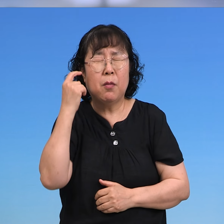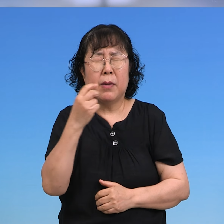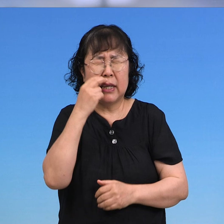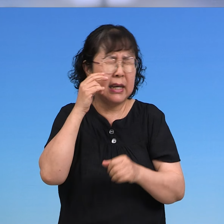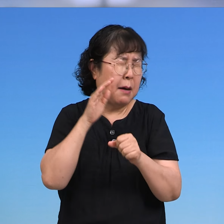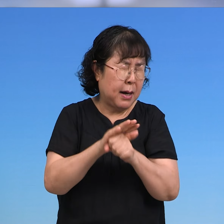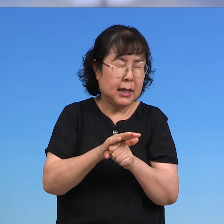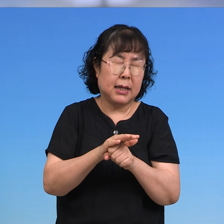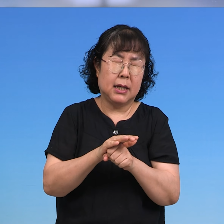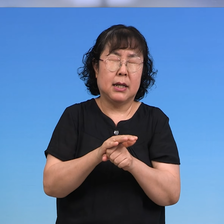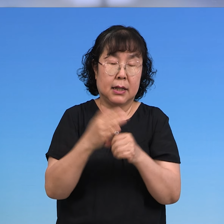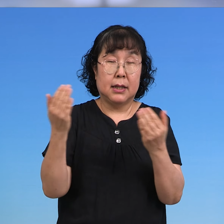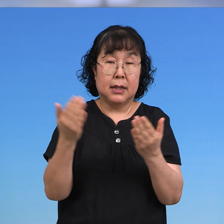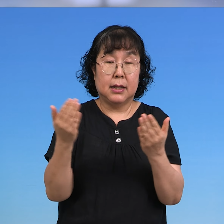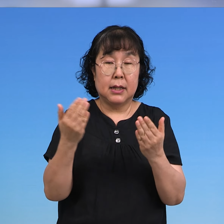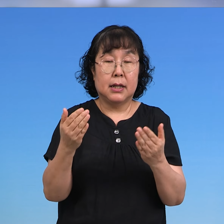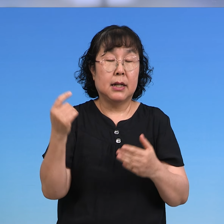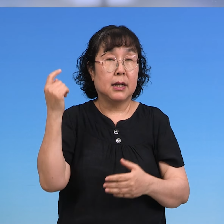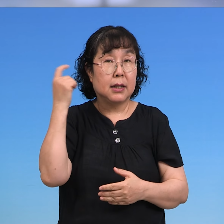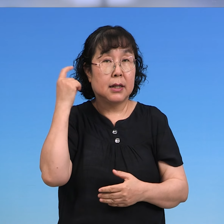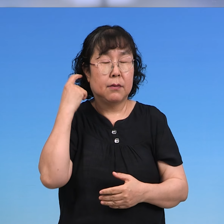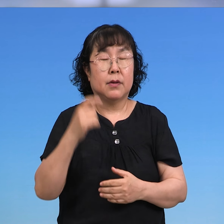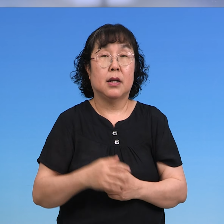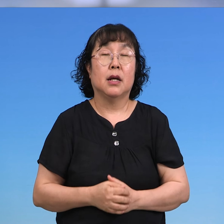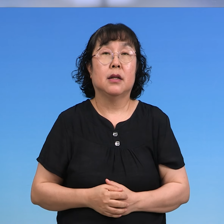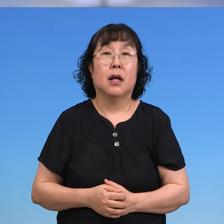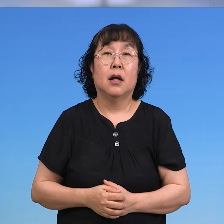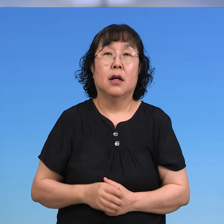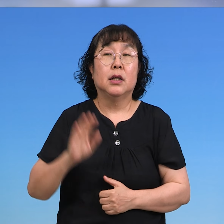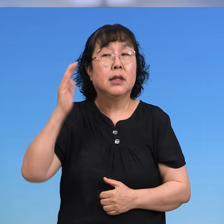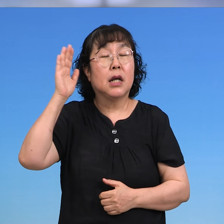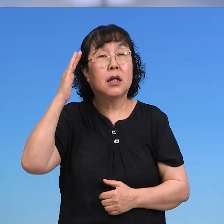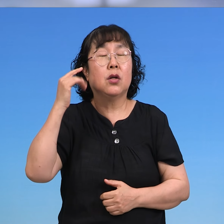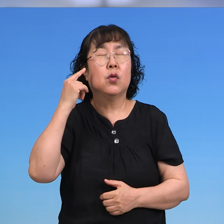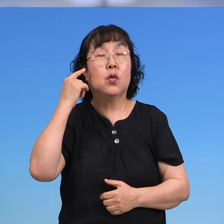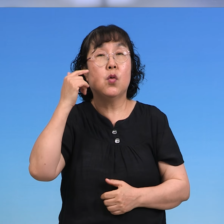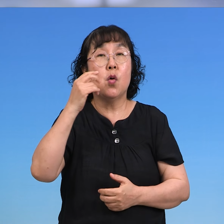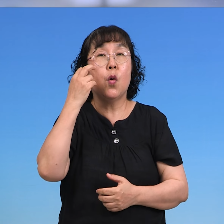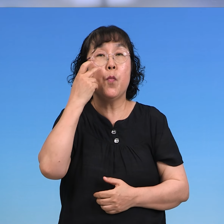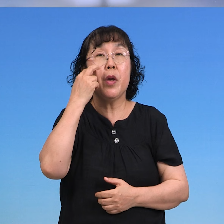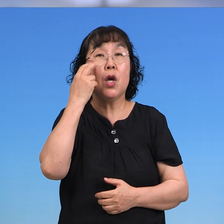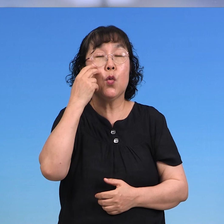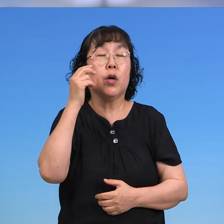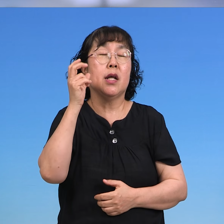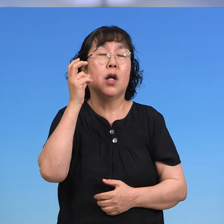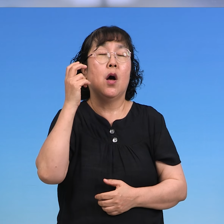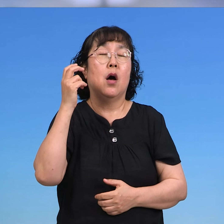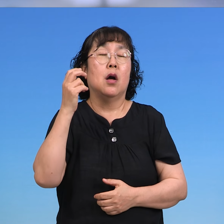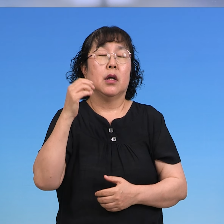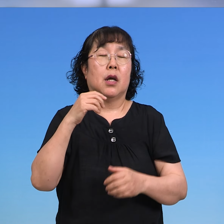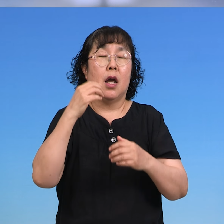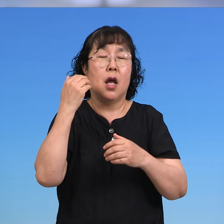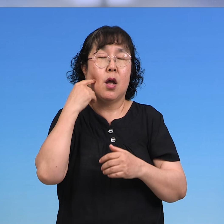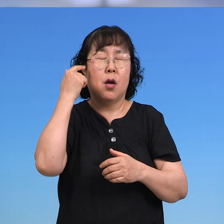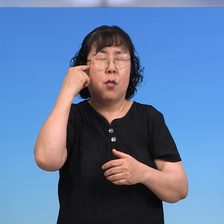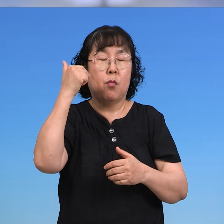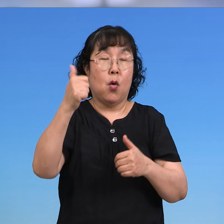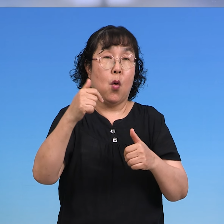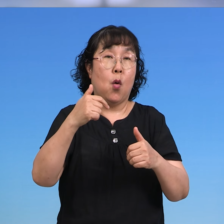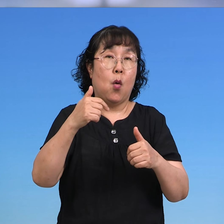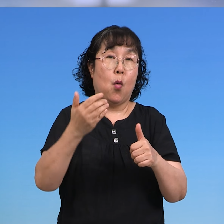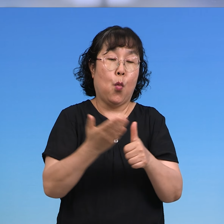해요. 최근에도요, 미국에서 목회하는 목사님이 이제 막 이게 특별 휴가를 내서 한국에 오는데 막 한 번만